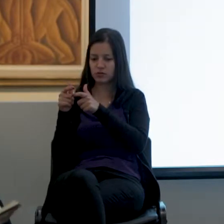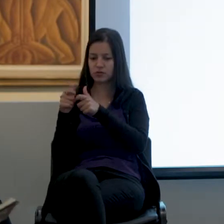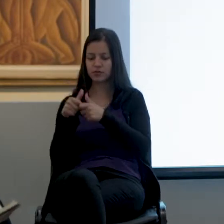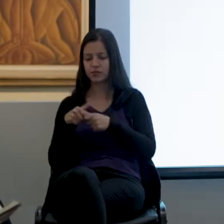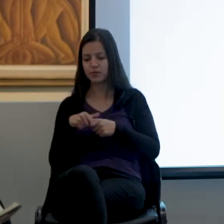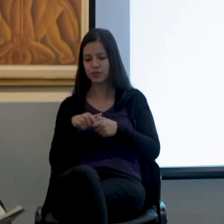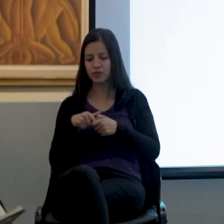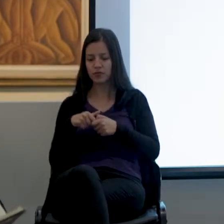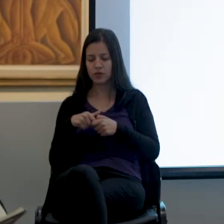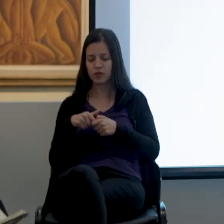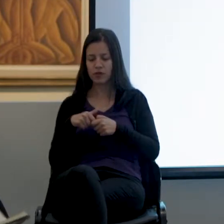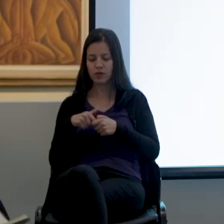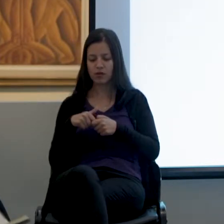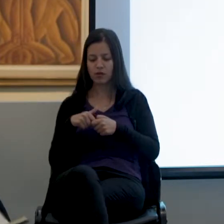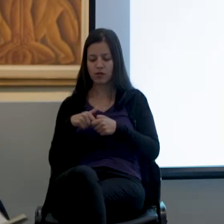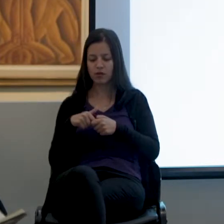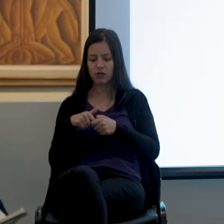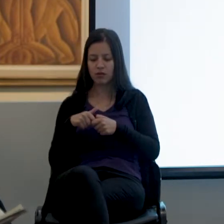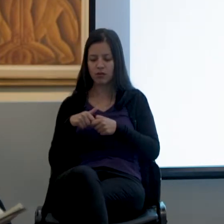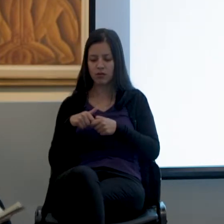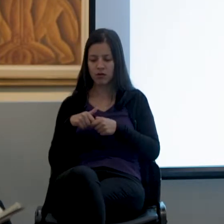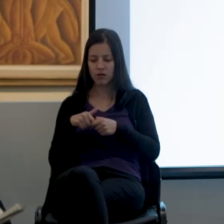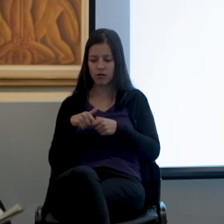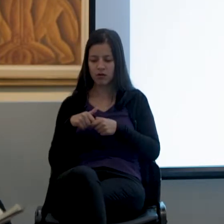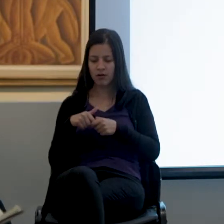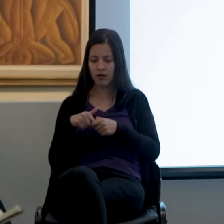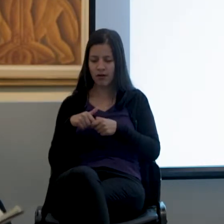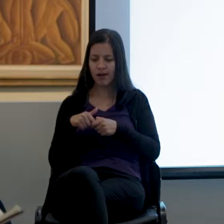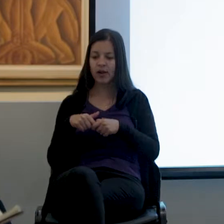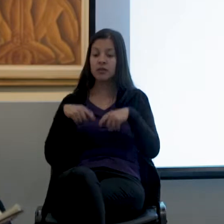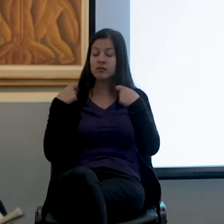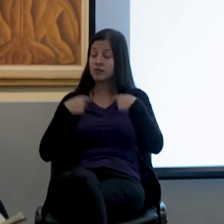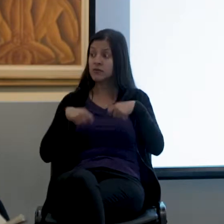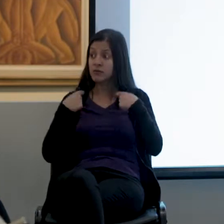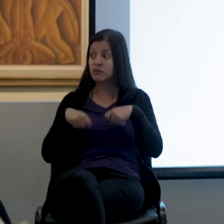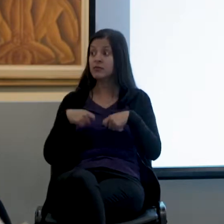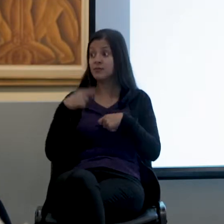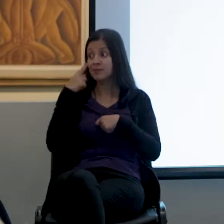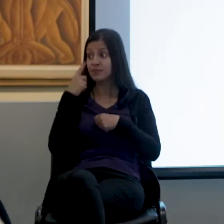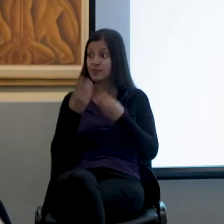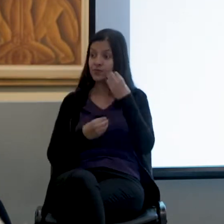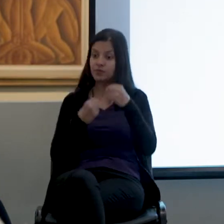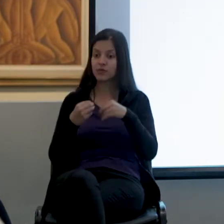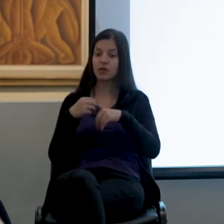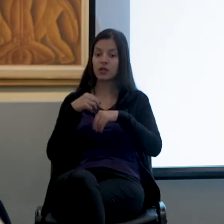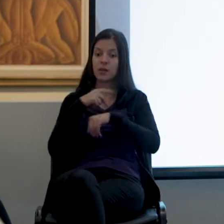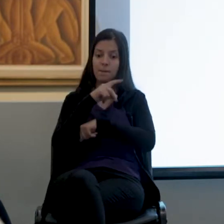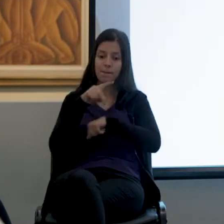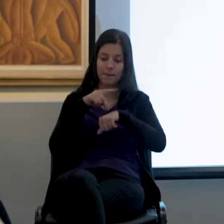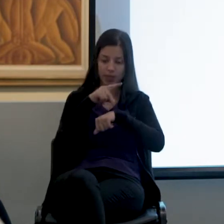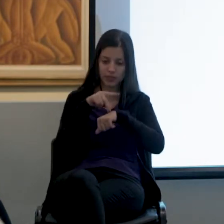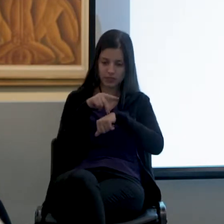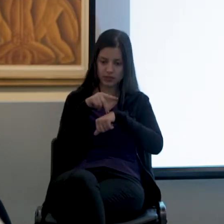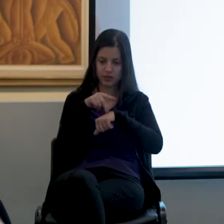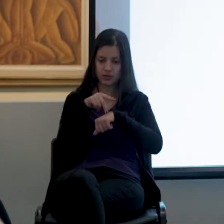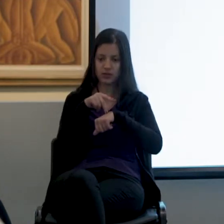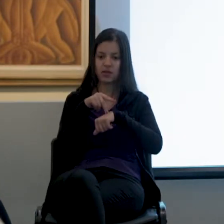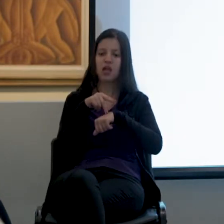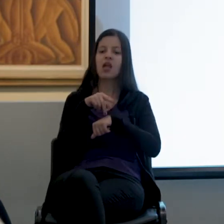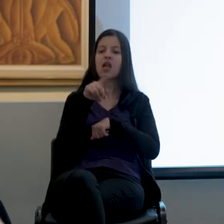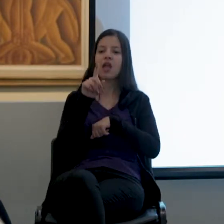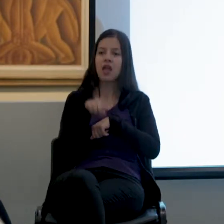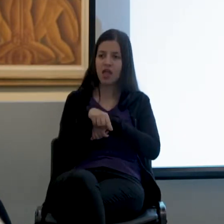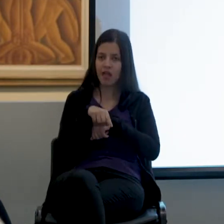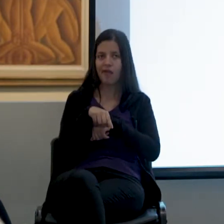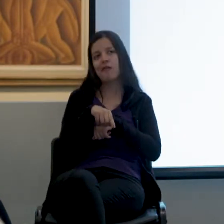quando começa a se pensar a necessidade de se entender uma nação, não apenas como uma